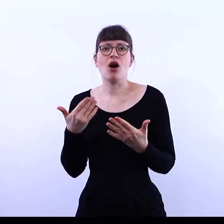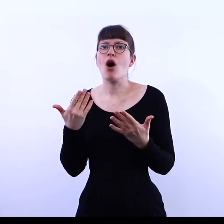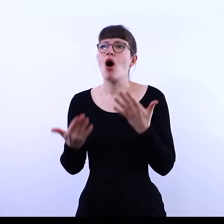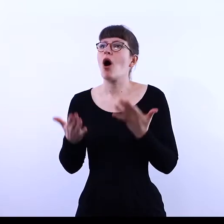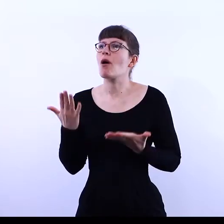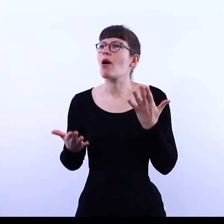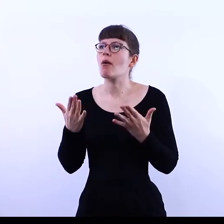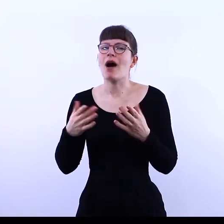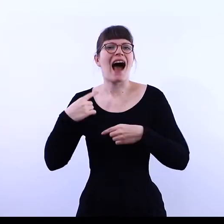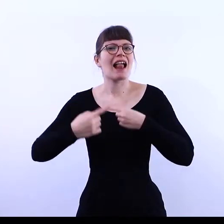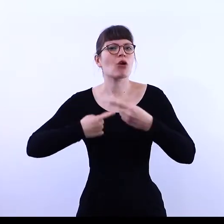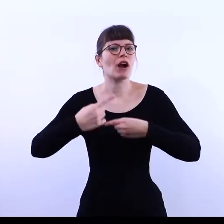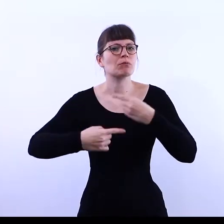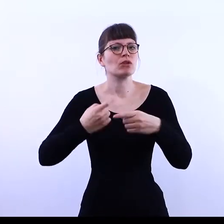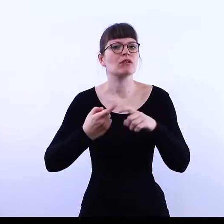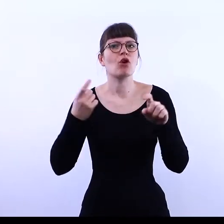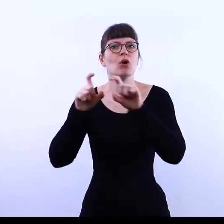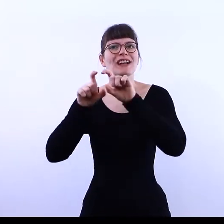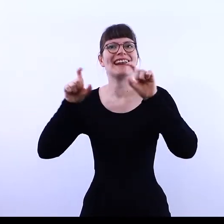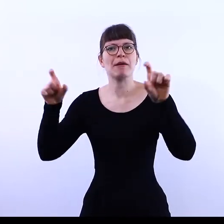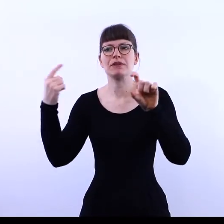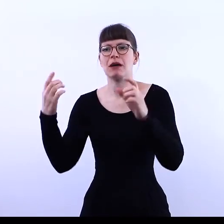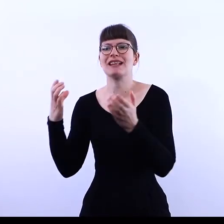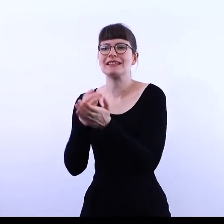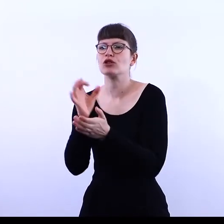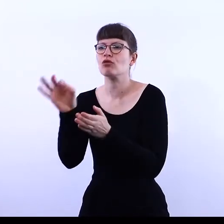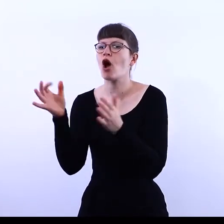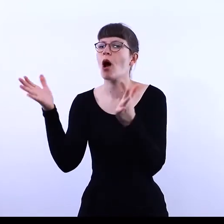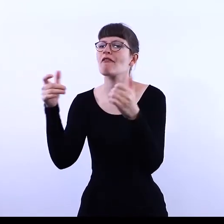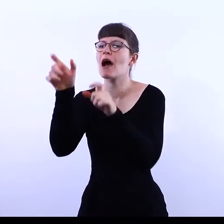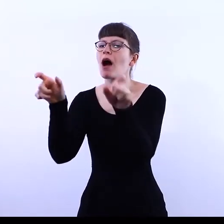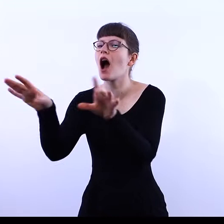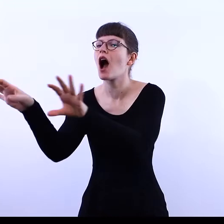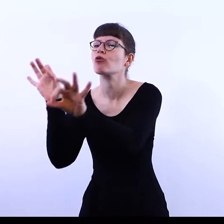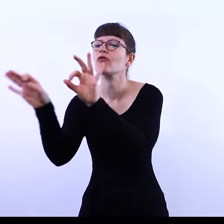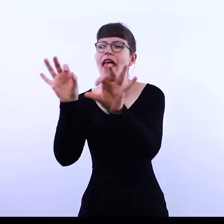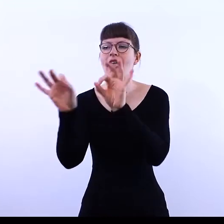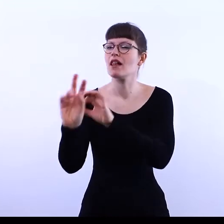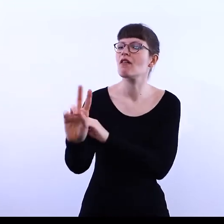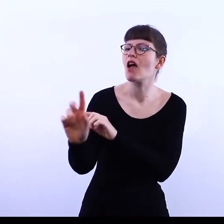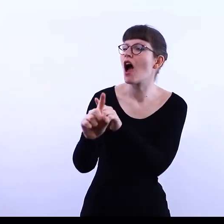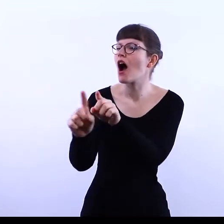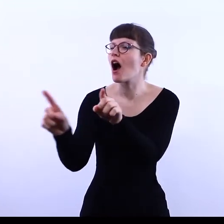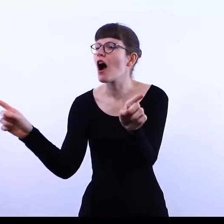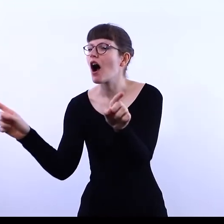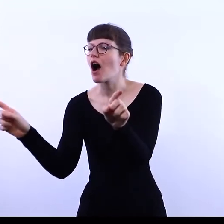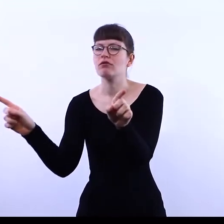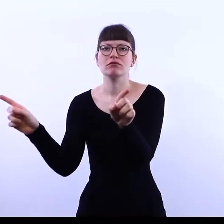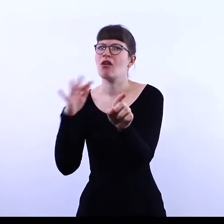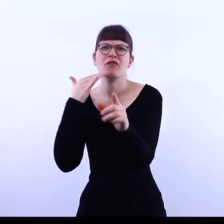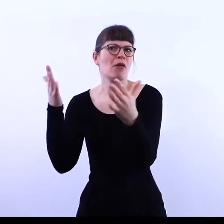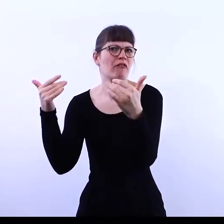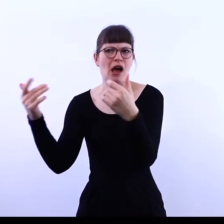-Algorithmus ist, der von Unternehmen eingesetzt wird, um auszuwählen, wer aus einem großen Pool an